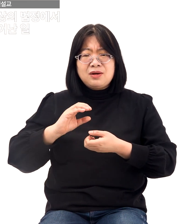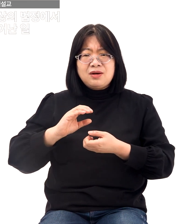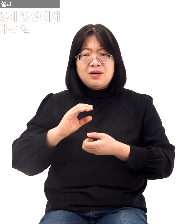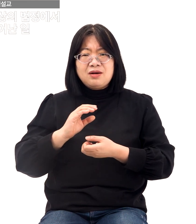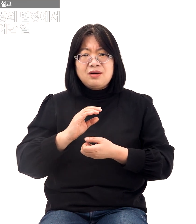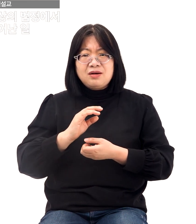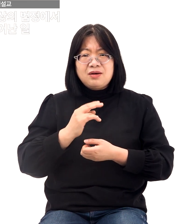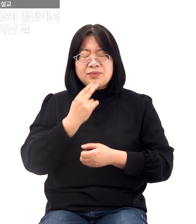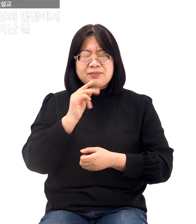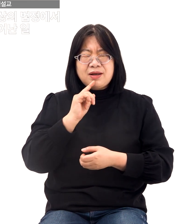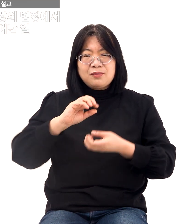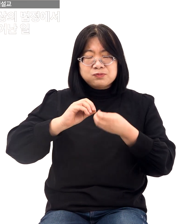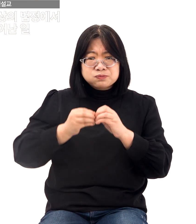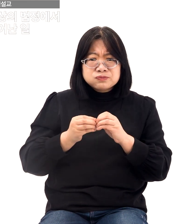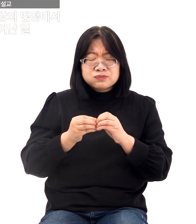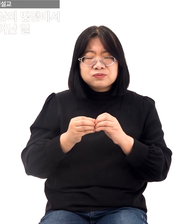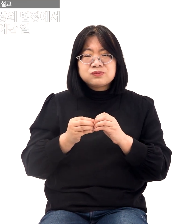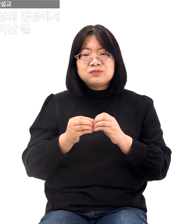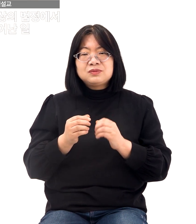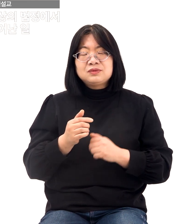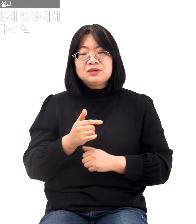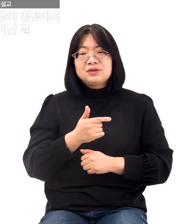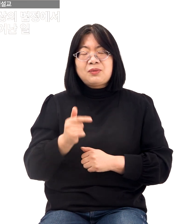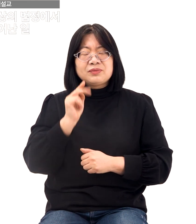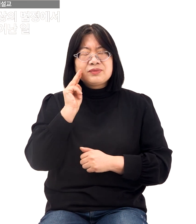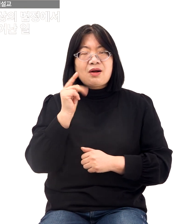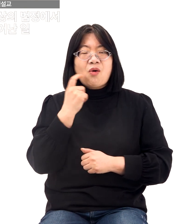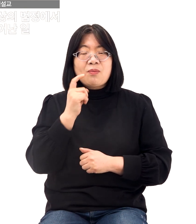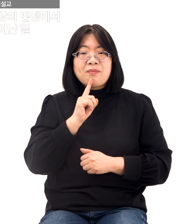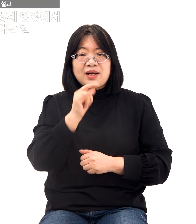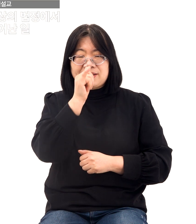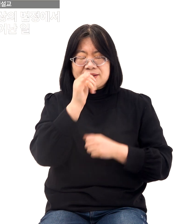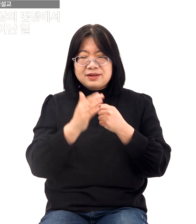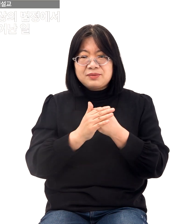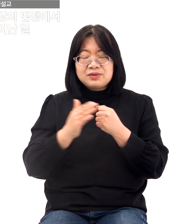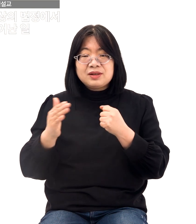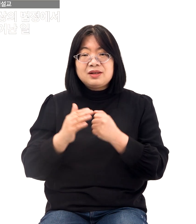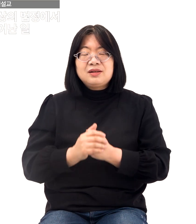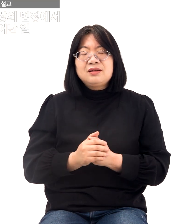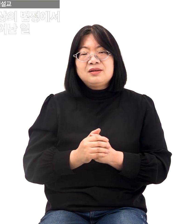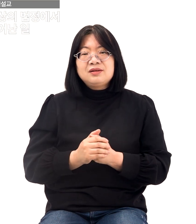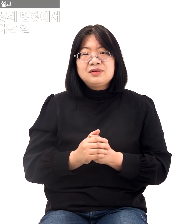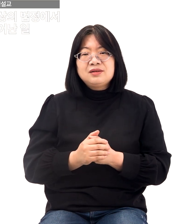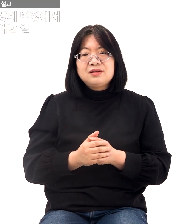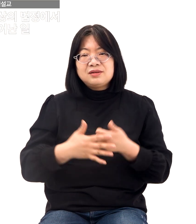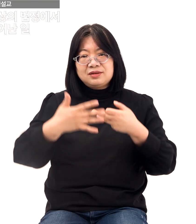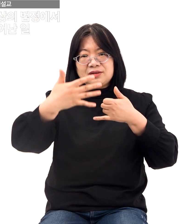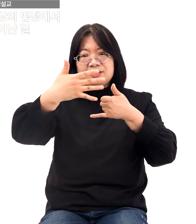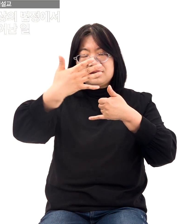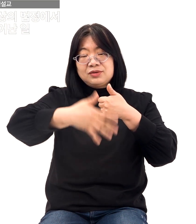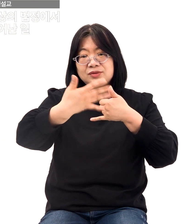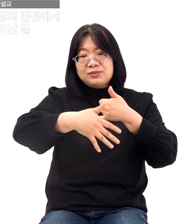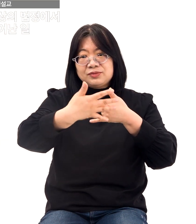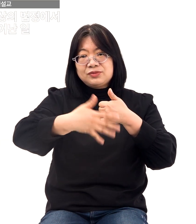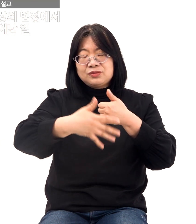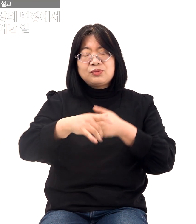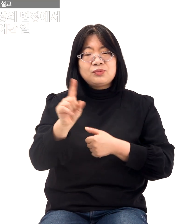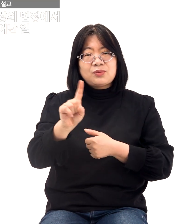꾸며내게 하는 것은 워낙 거짓말이니까. 그러면 여러분 요즘 그 유튜브에 보면